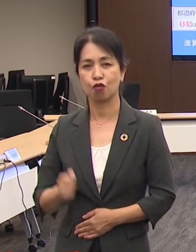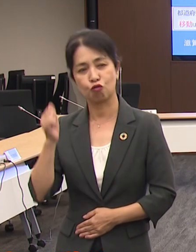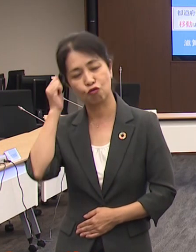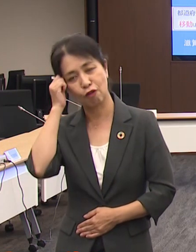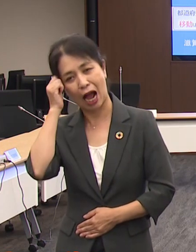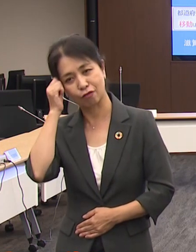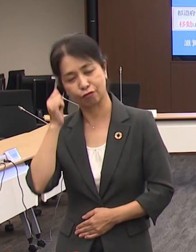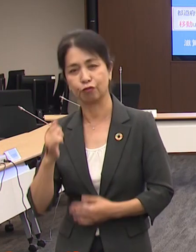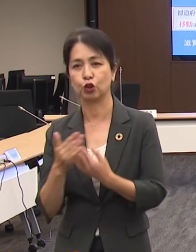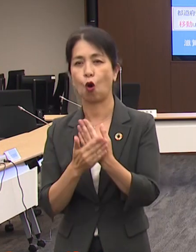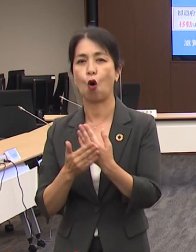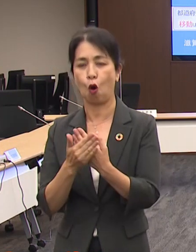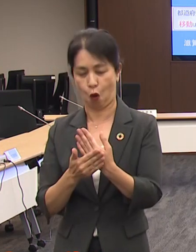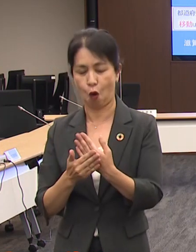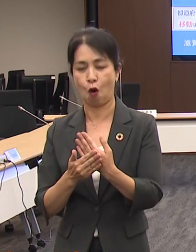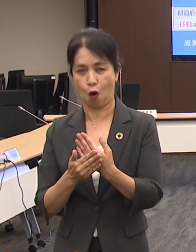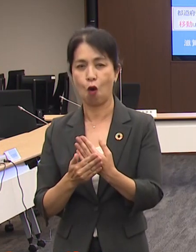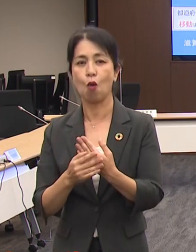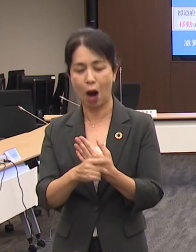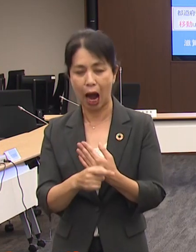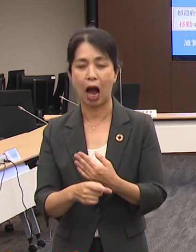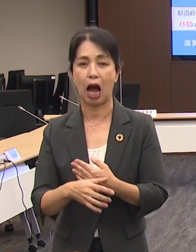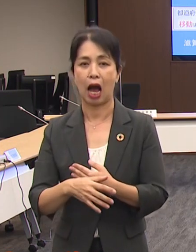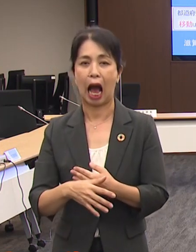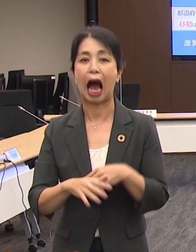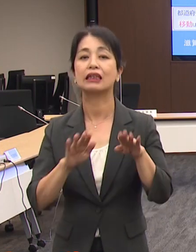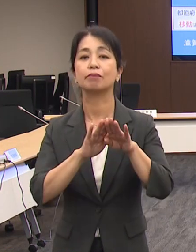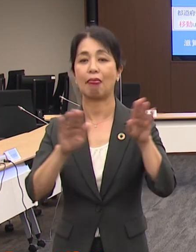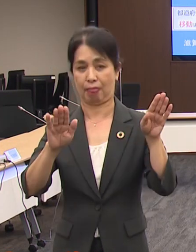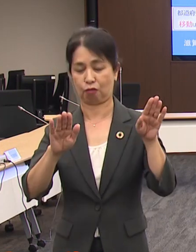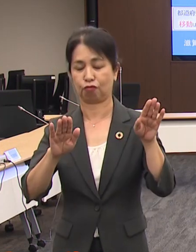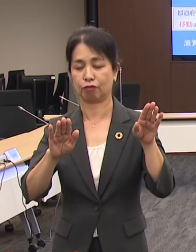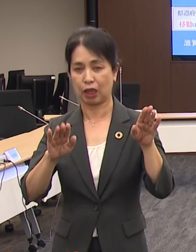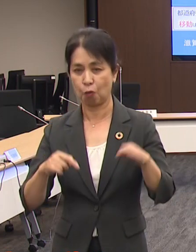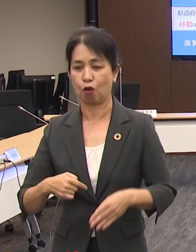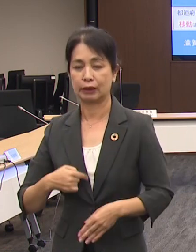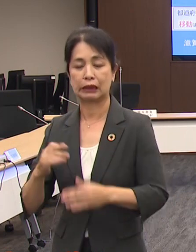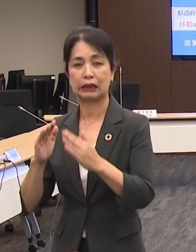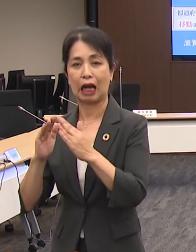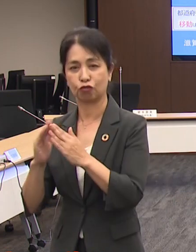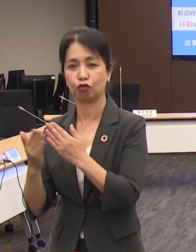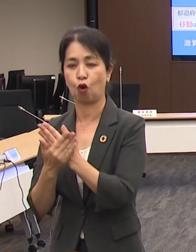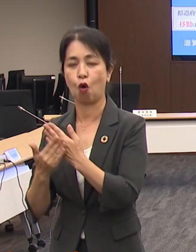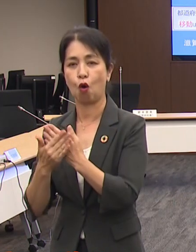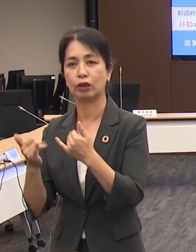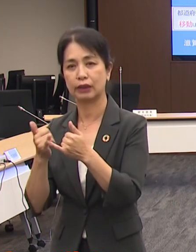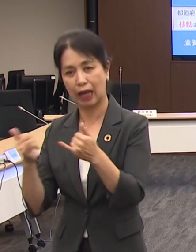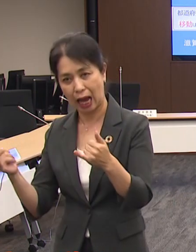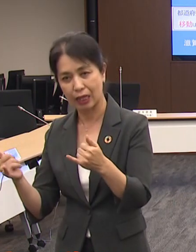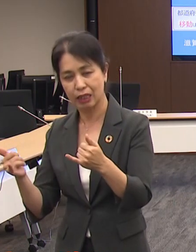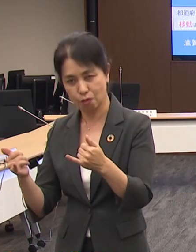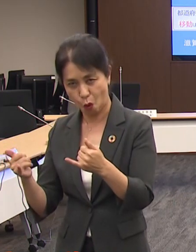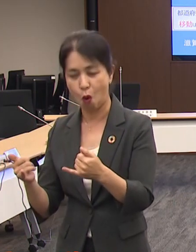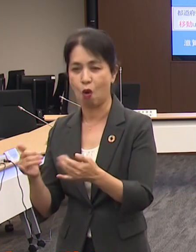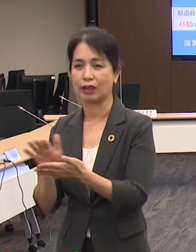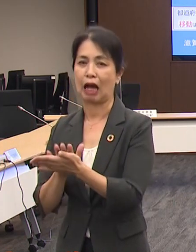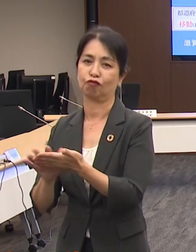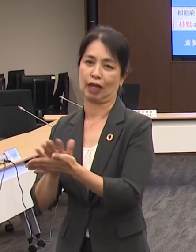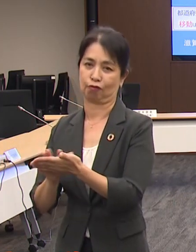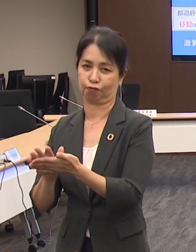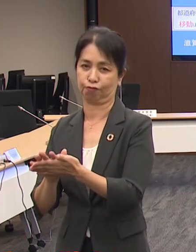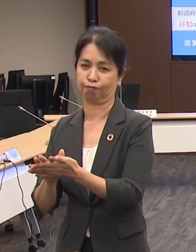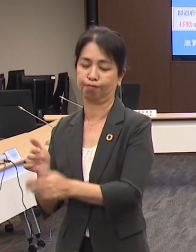が、自宅療養者への投与体制をそれぞれしっかりと医療機関と連携しながら構築していきます